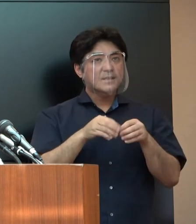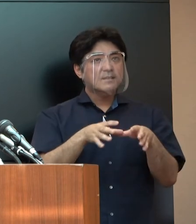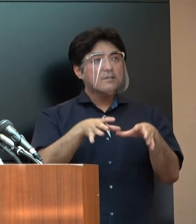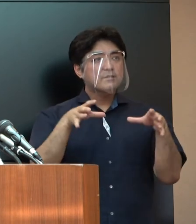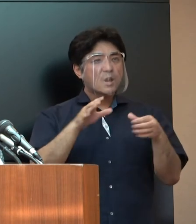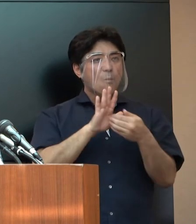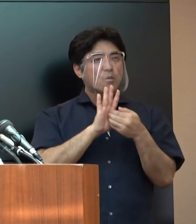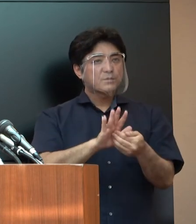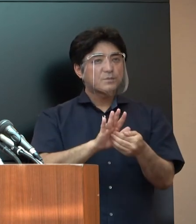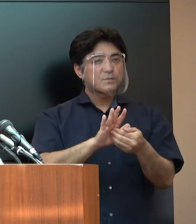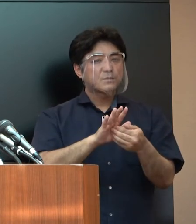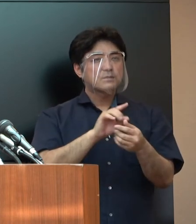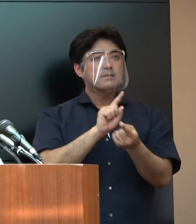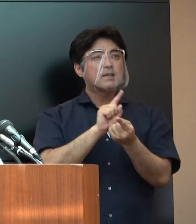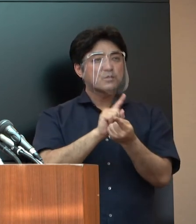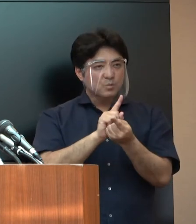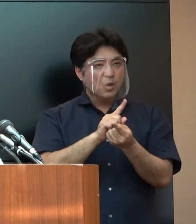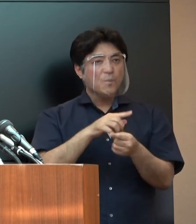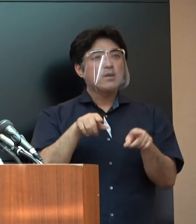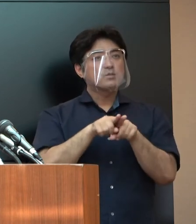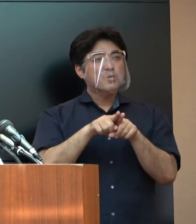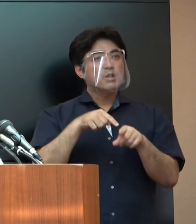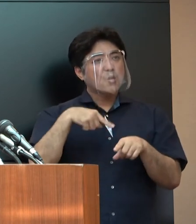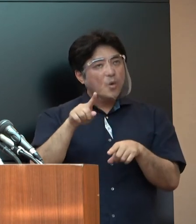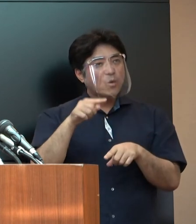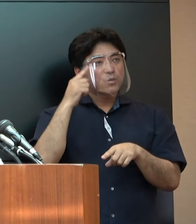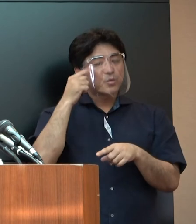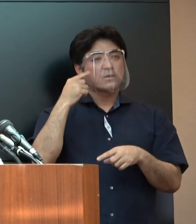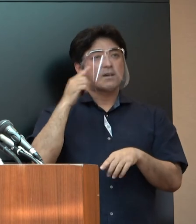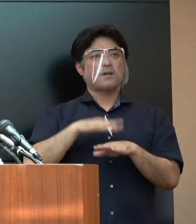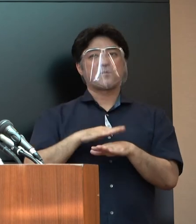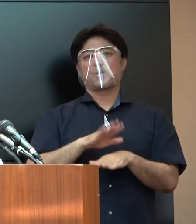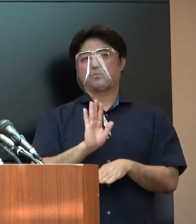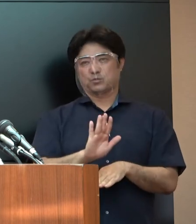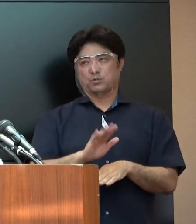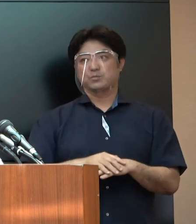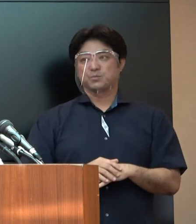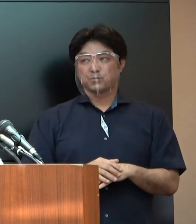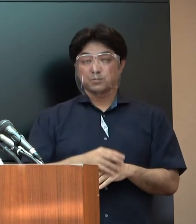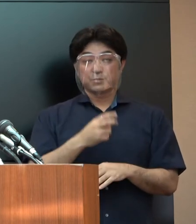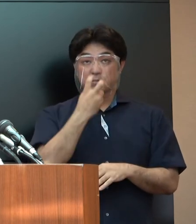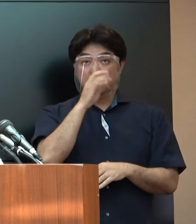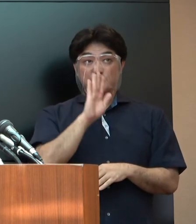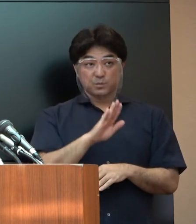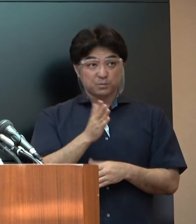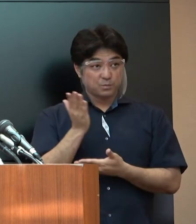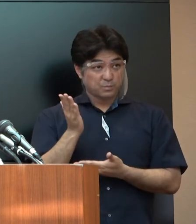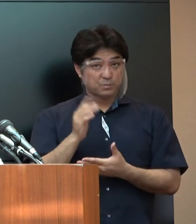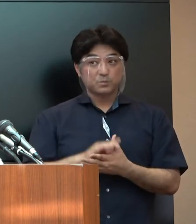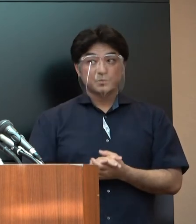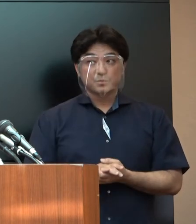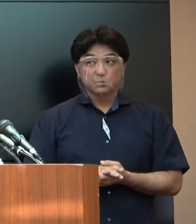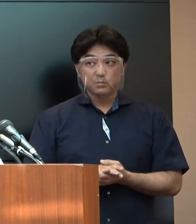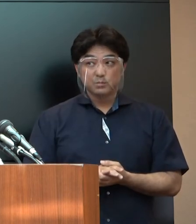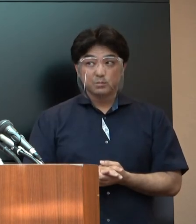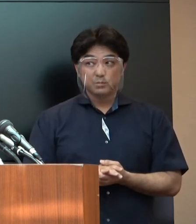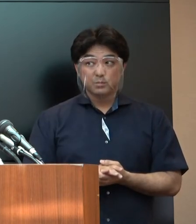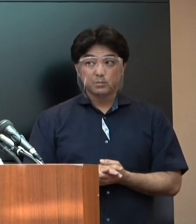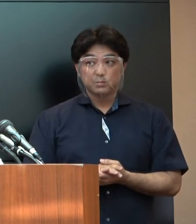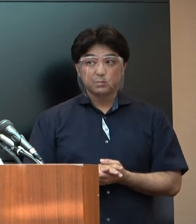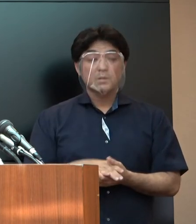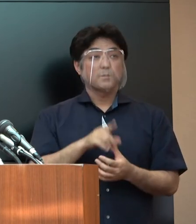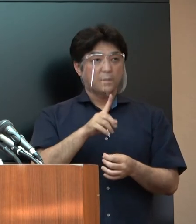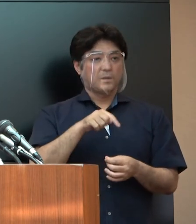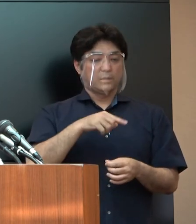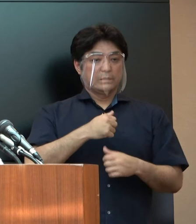でいくべきだというように、考えています。 確認ですけど、まあ、渡航自粛とか、